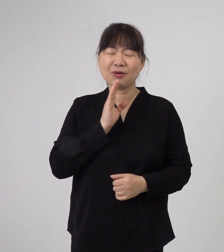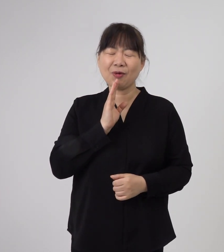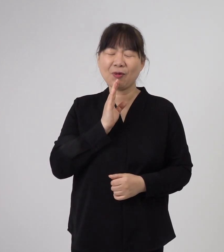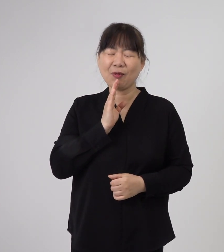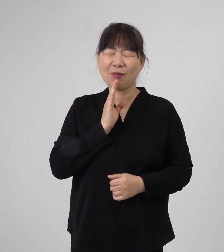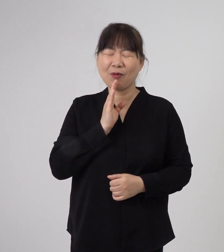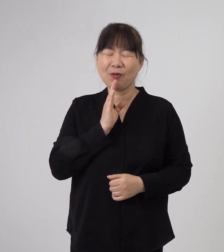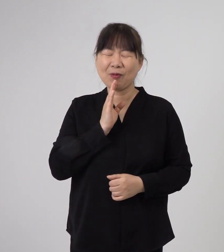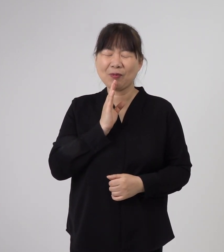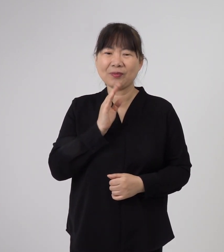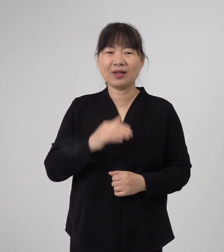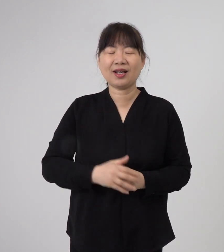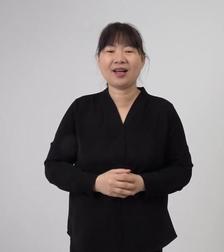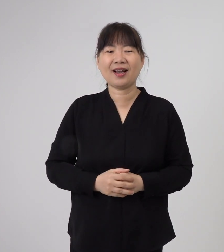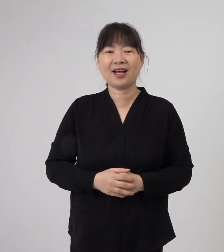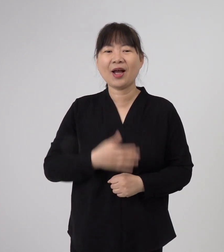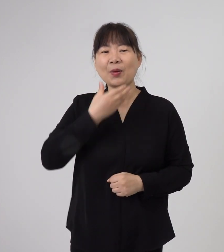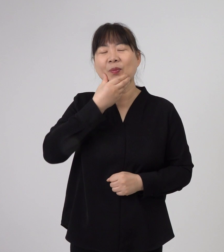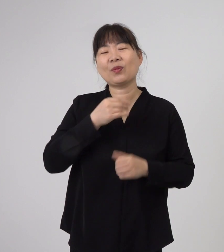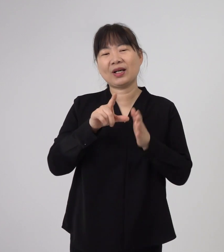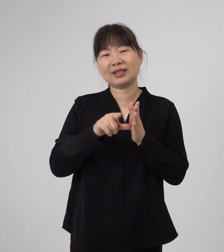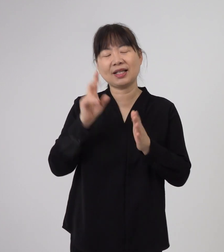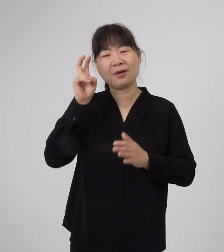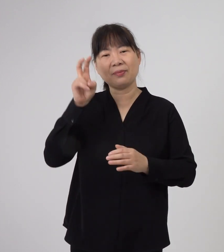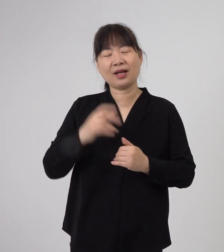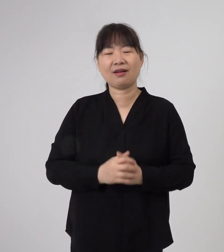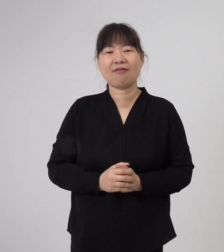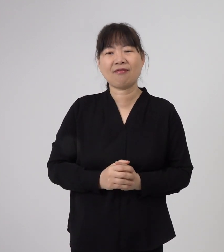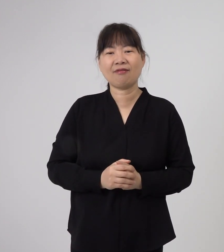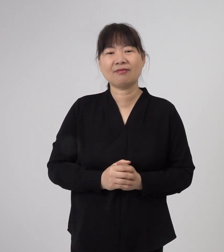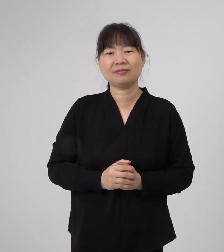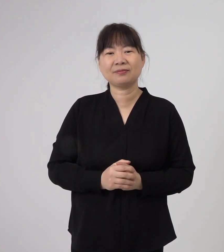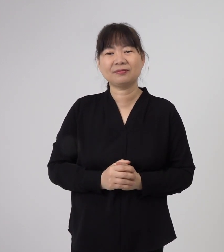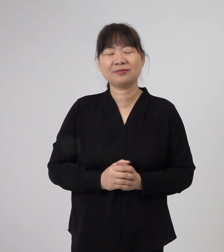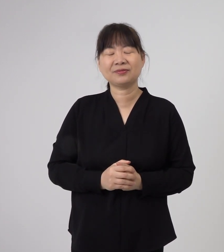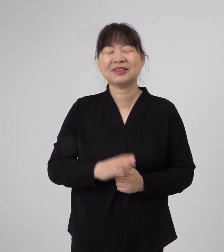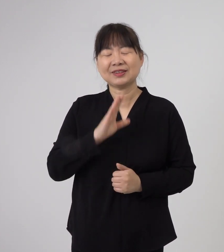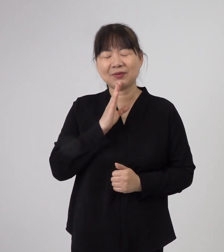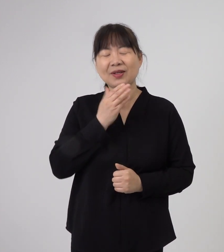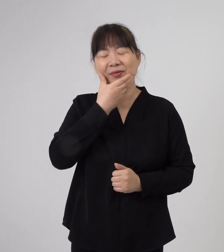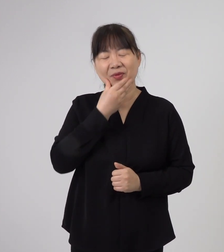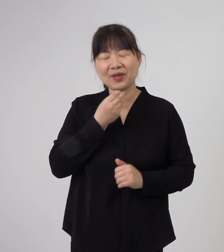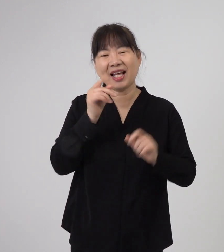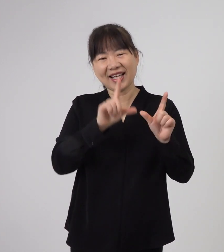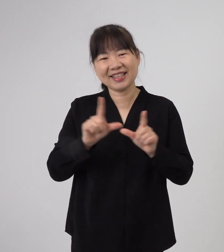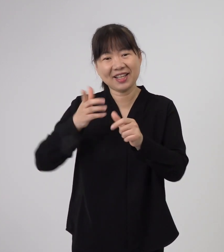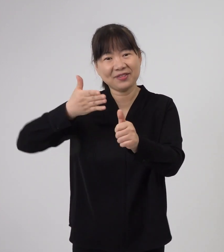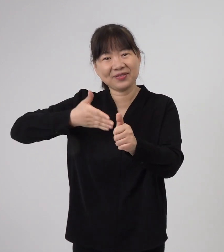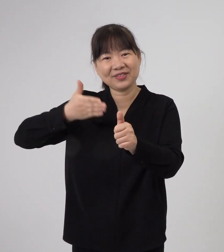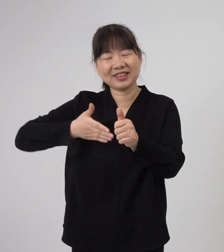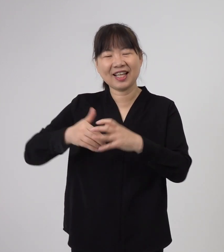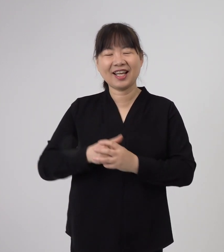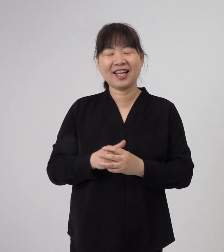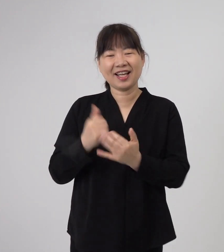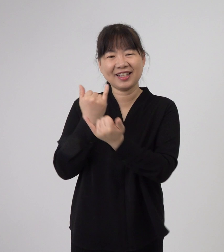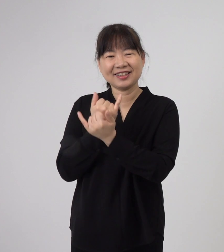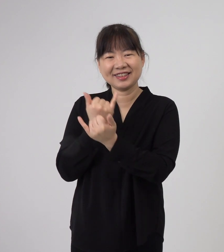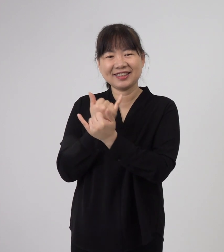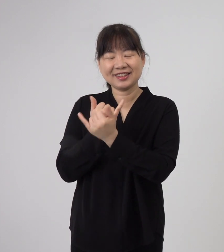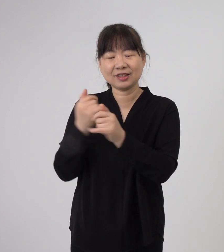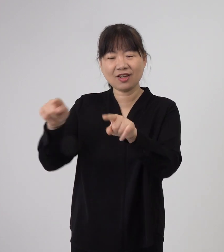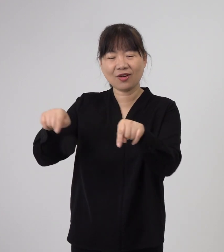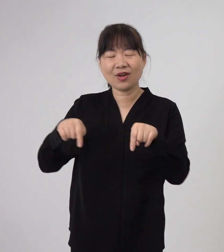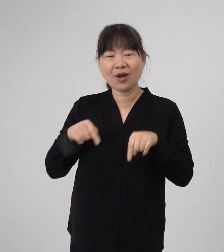꿀같은 시간이었을까요? 네, 꿀같은 시간으로 보내시기 바랍니다. 예, 친인척 간에